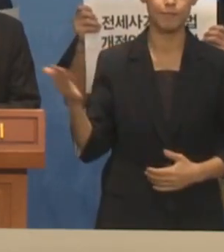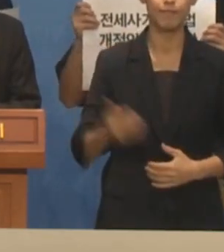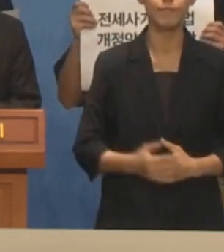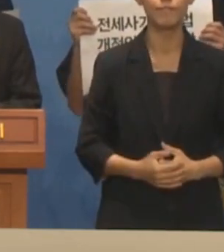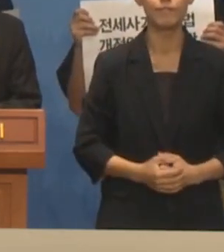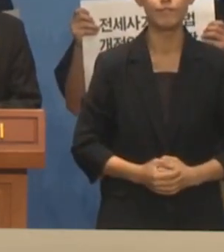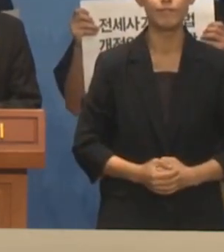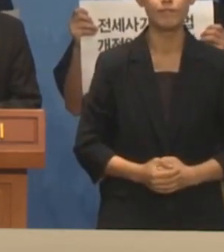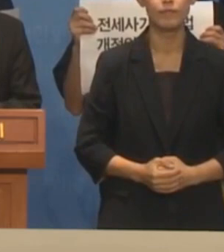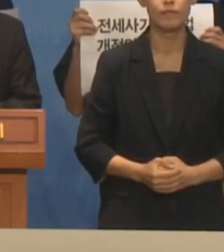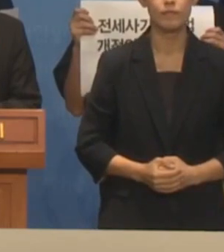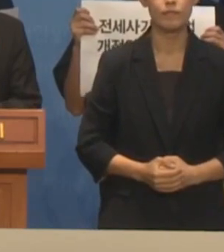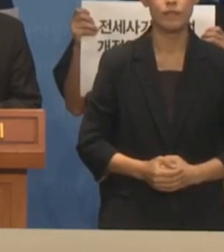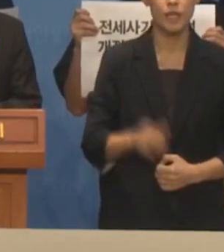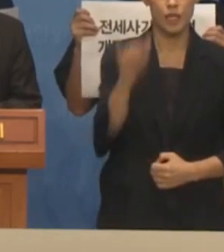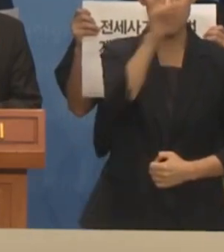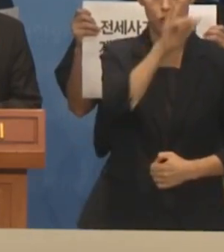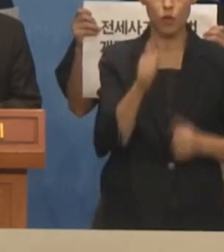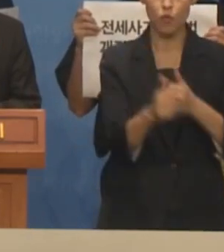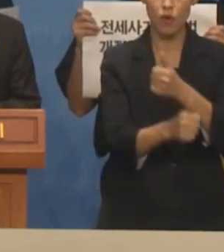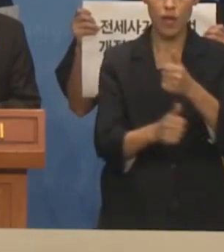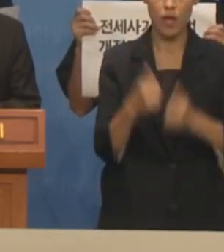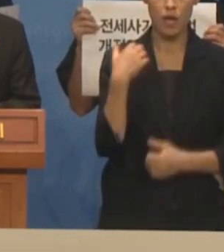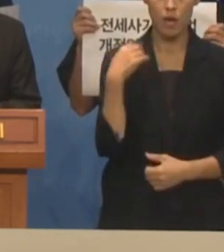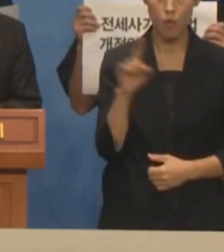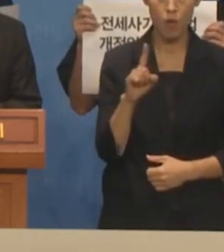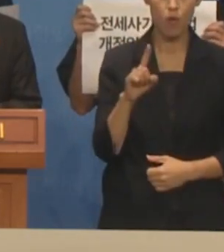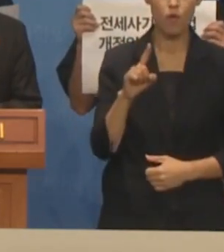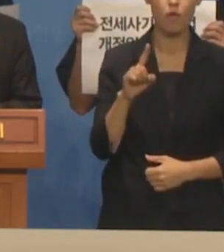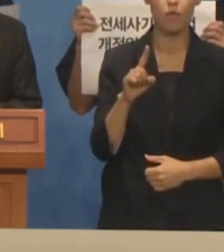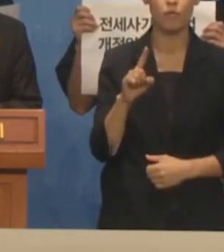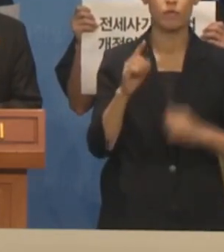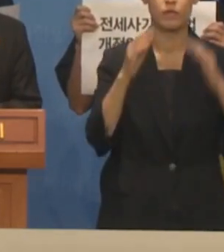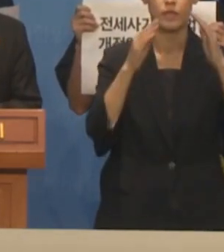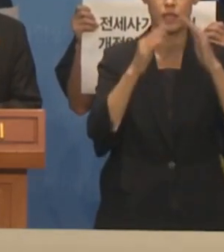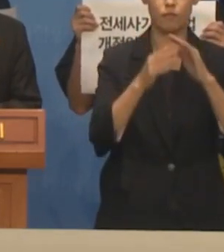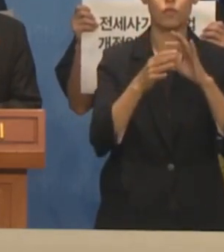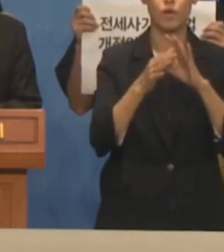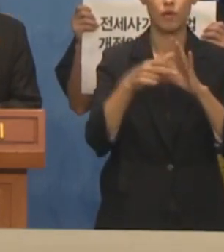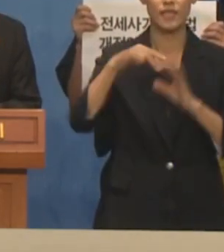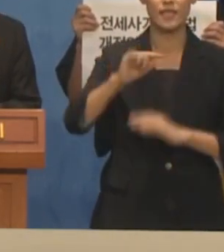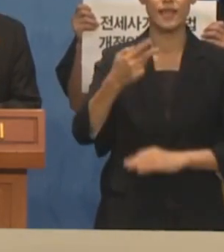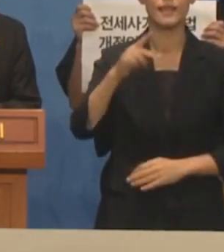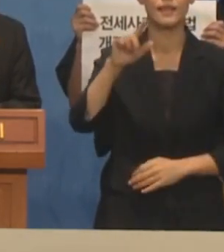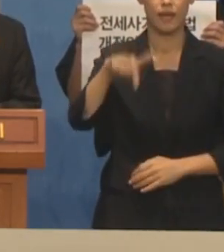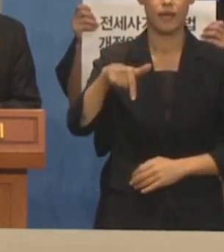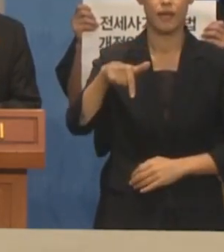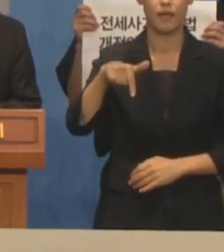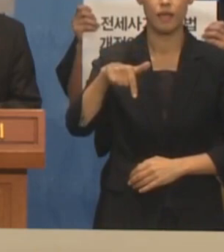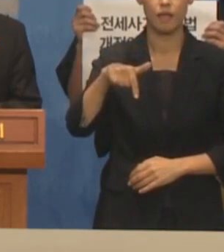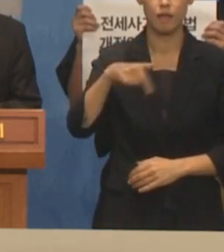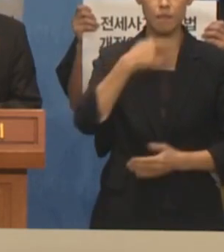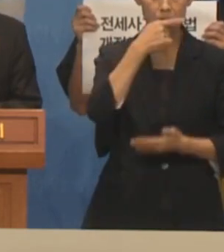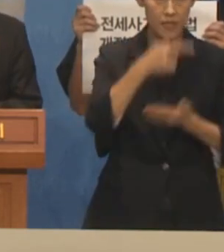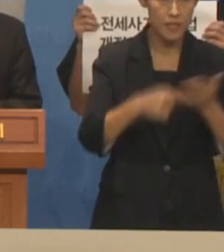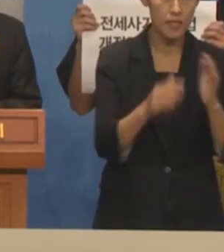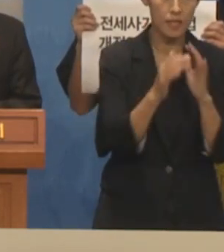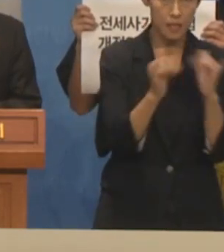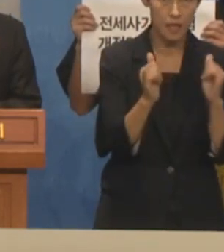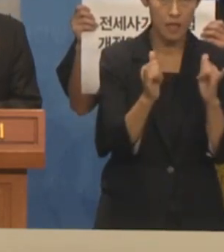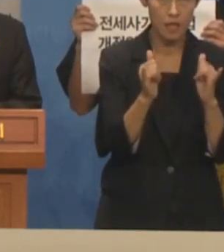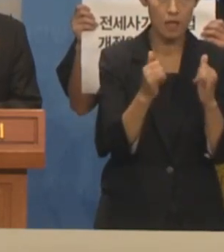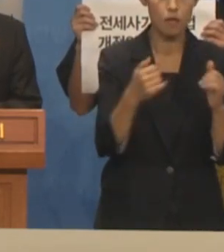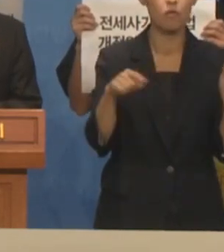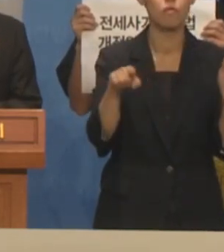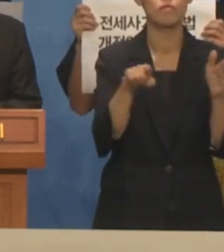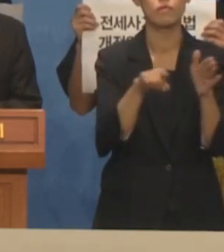박주민입니다. 저희 을지로위원회는 신탁되어 있는 물건에 대한 전세사기 피해자들을 위해서